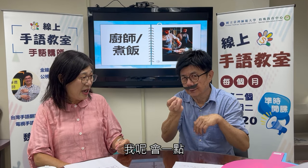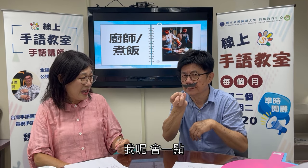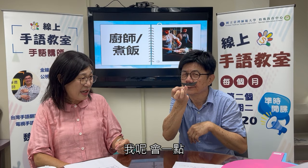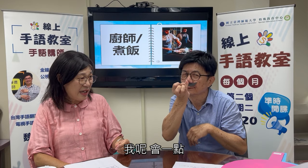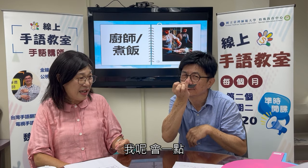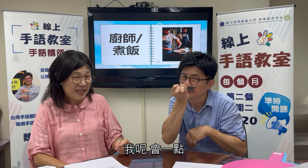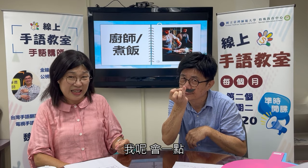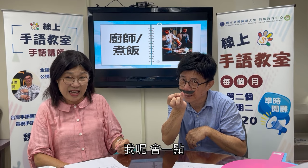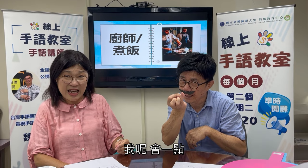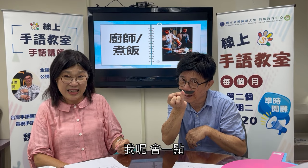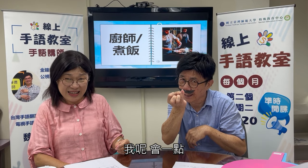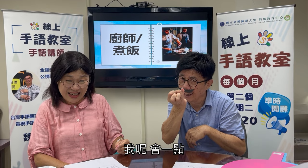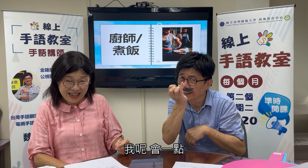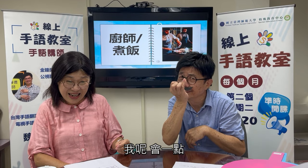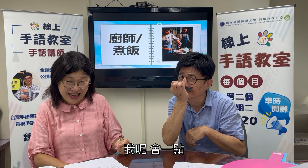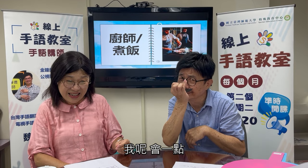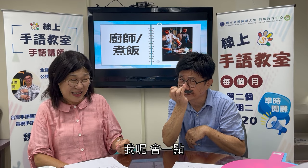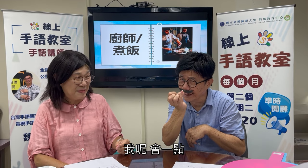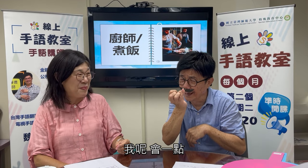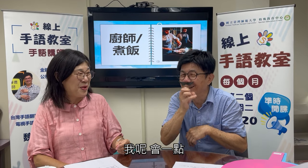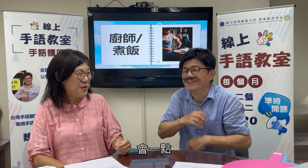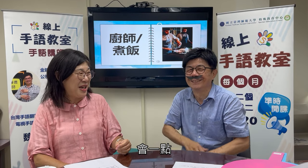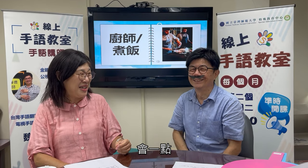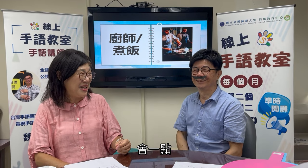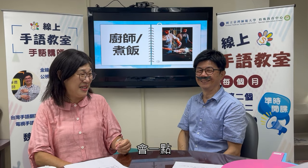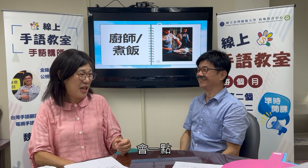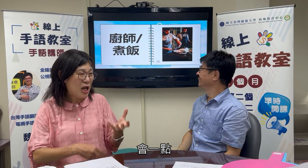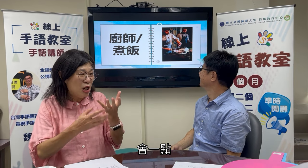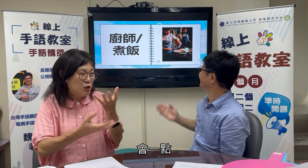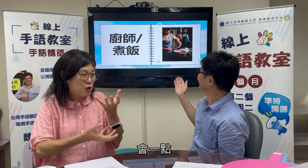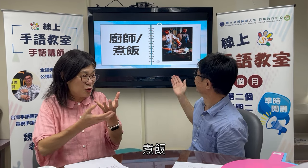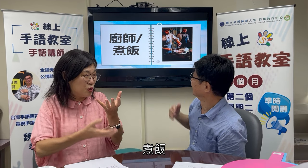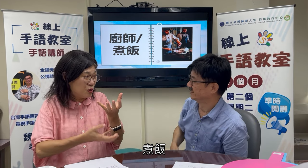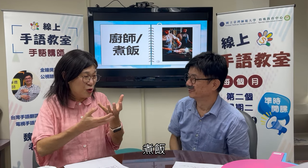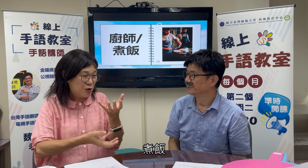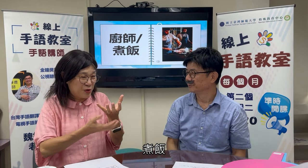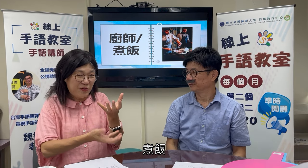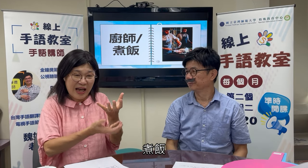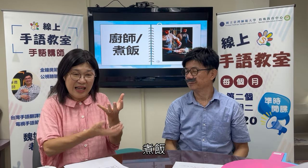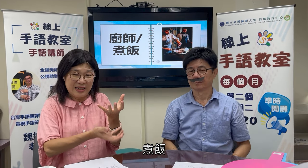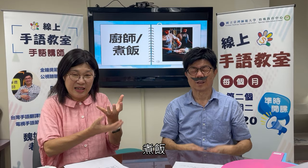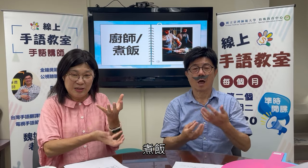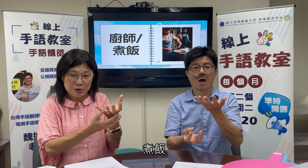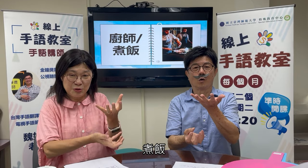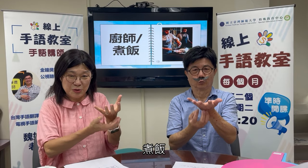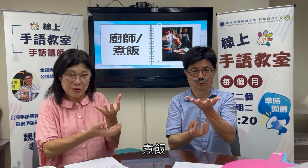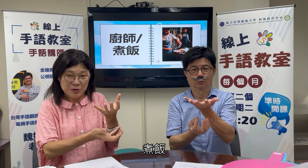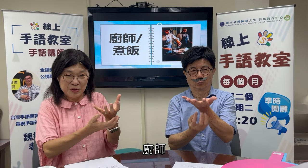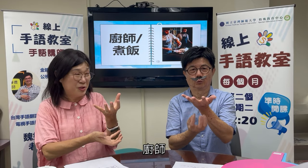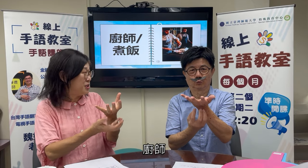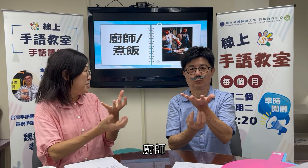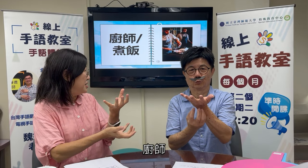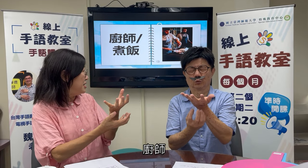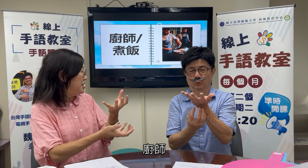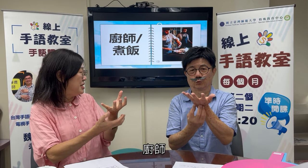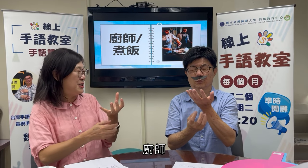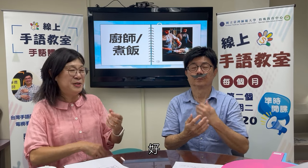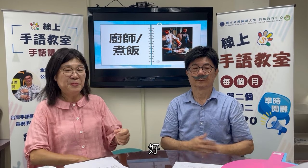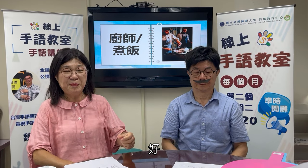一点点，会一点煮饭啊，厨师。